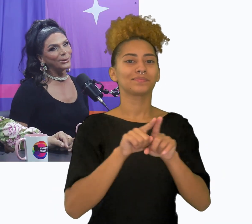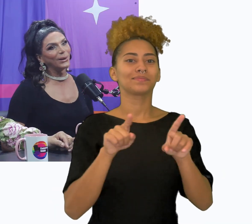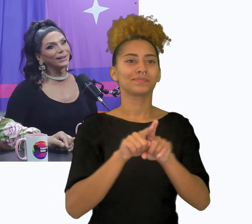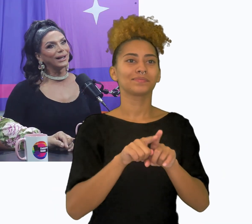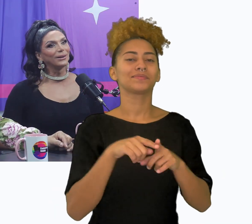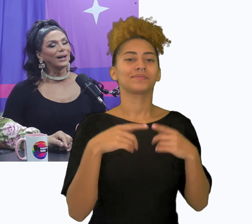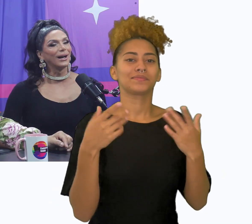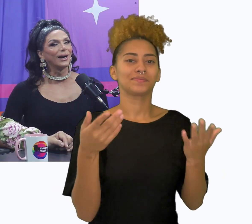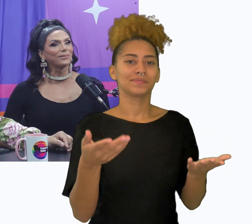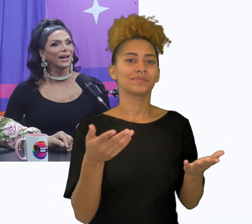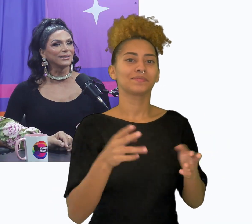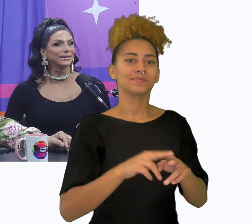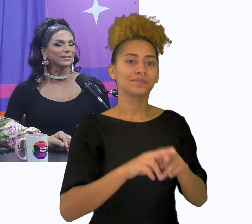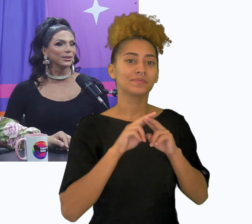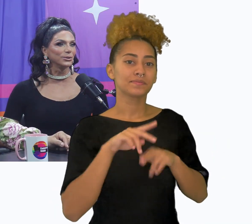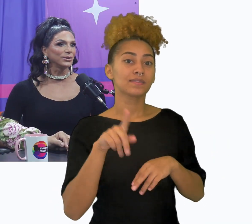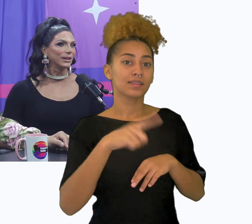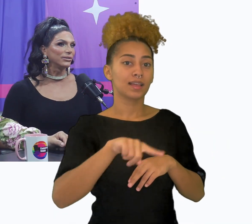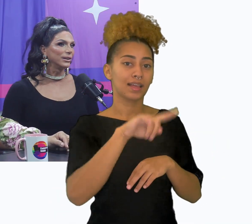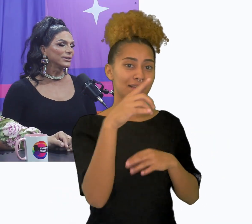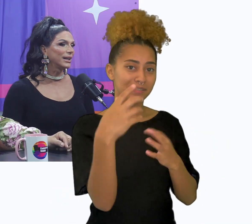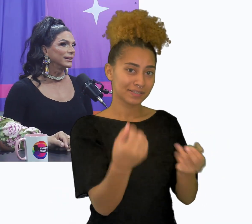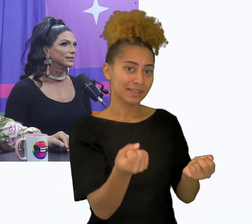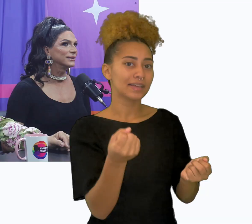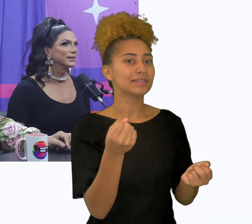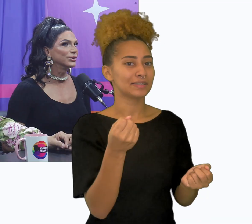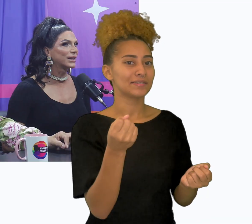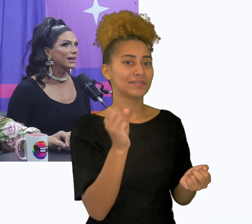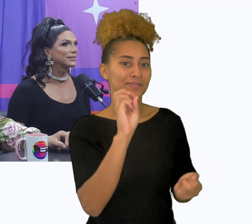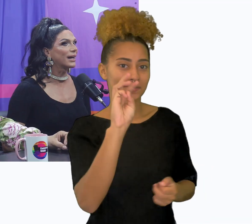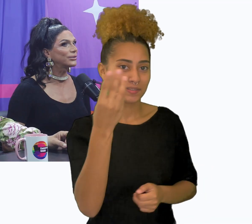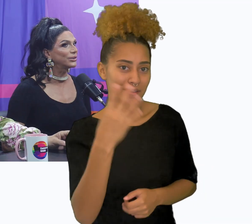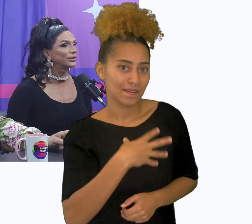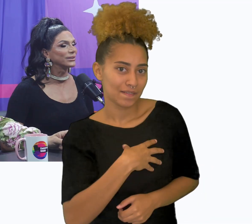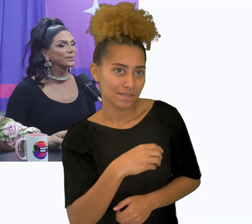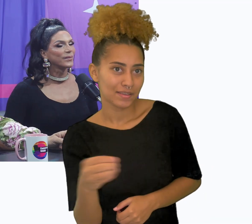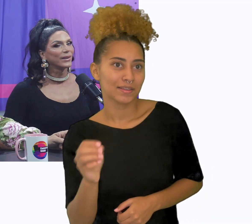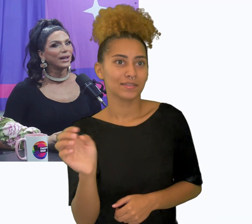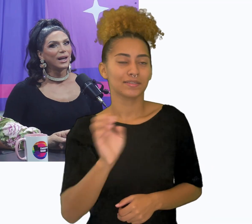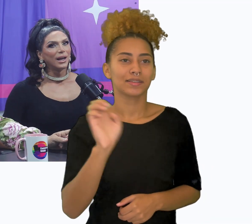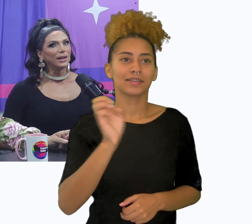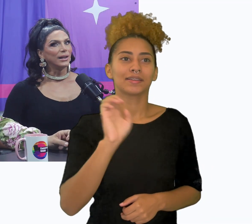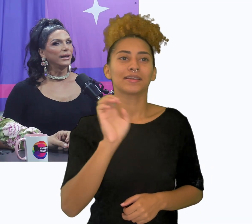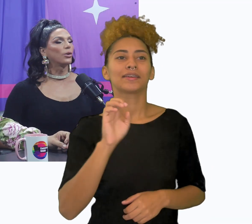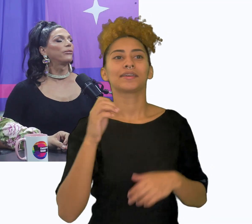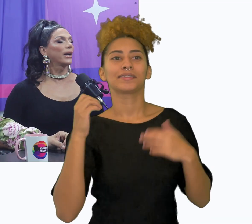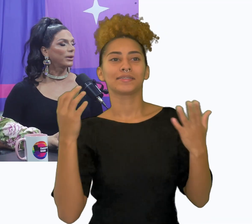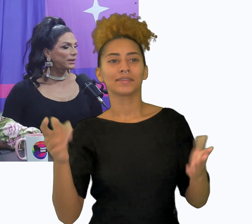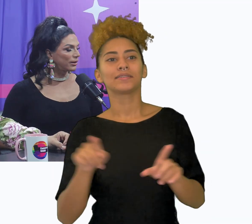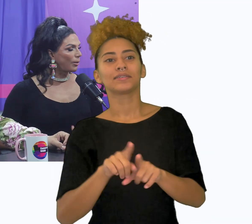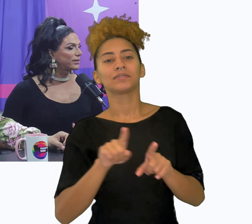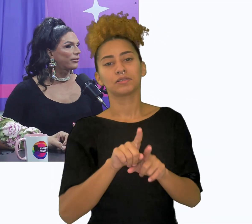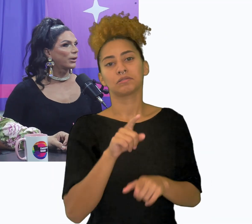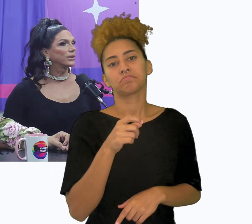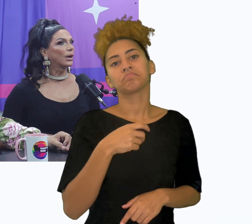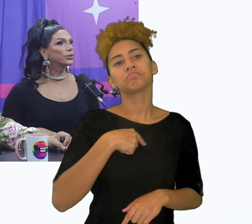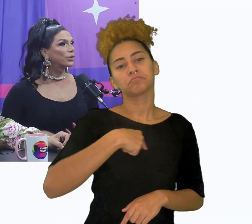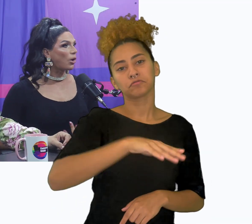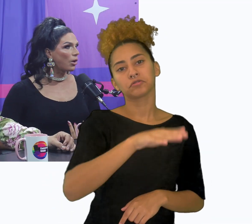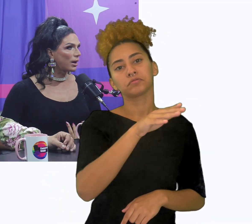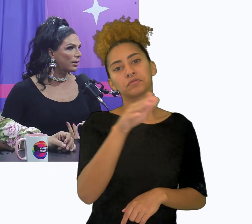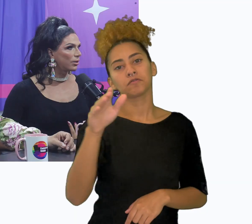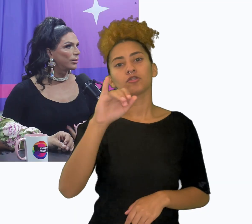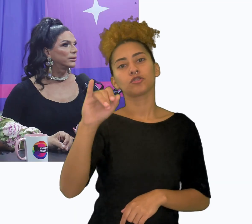né, com a aceitação dos 3 filhos gays, assim, dentro de casa e artistas. E aí comecei a frequentar